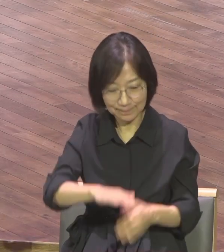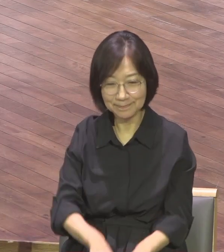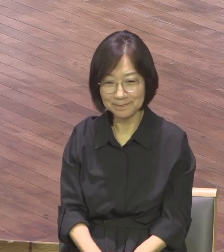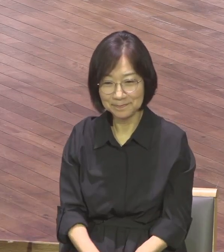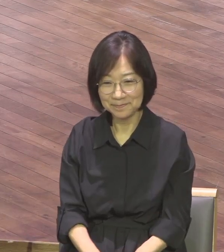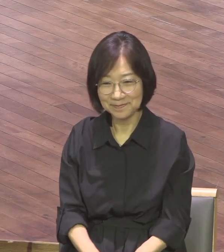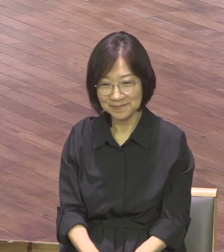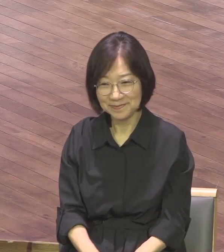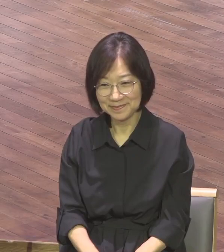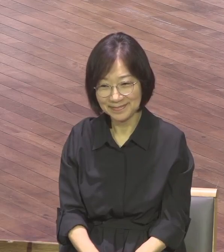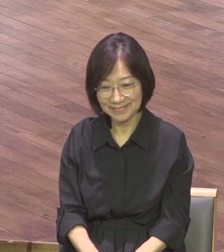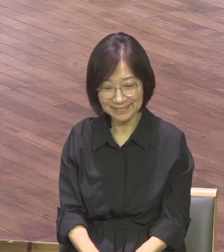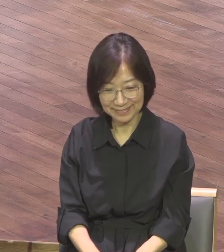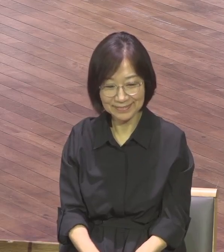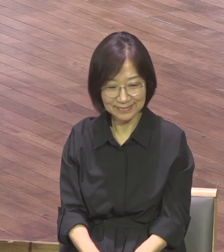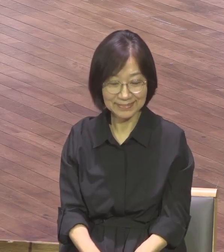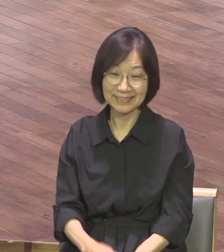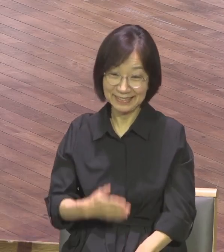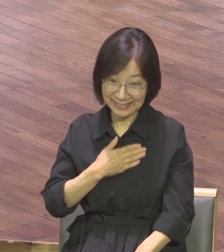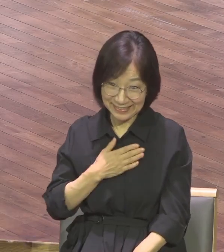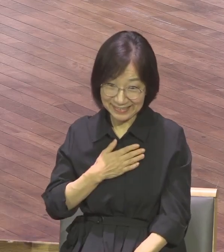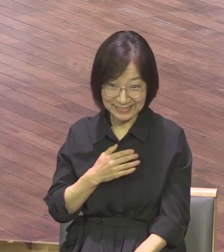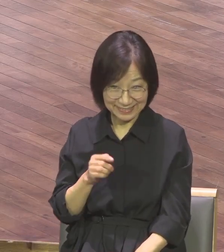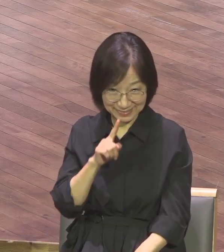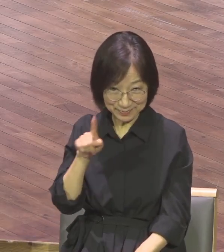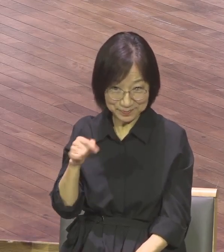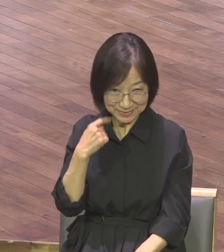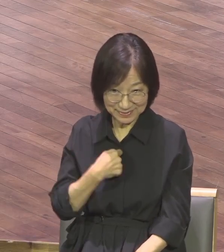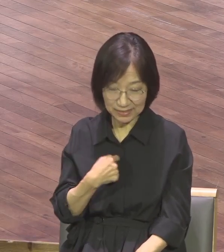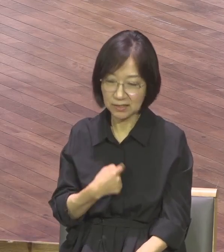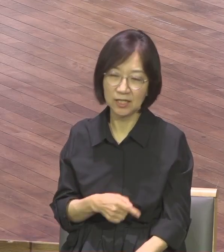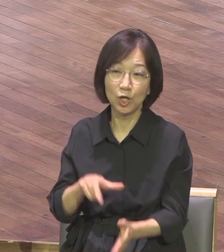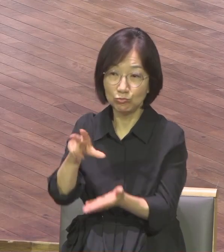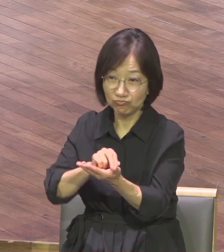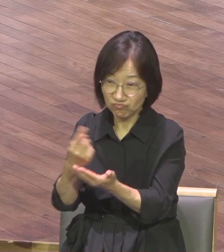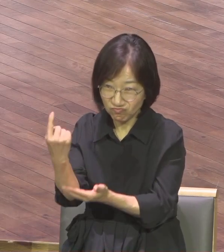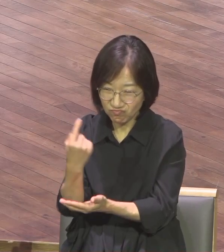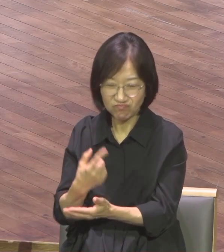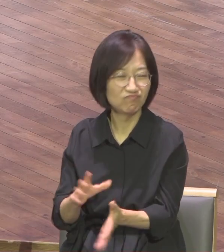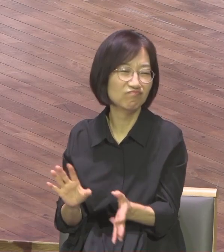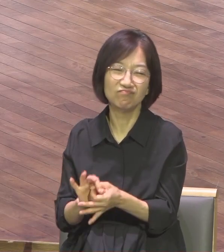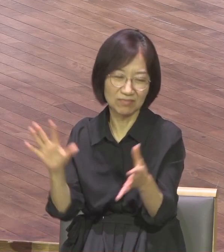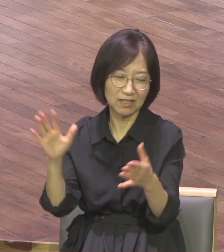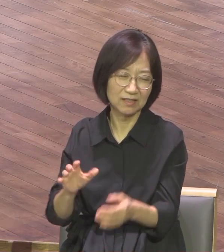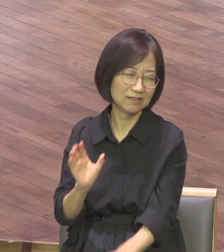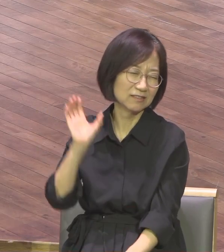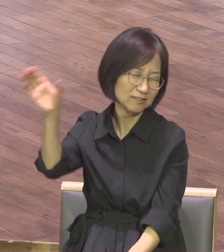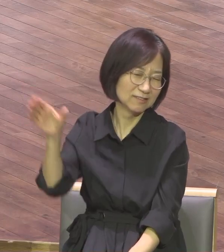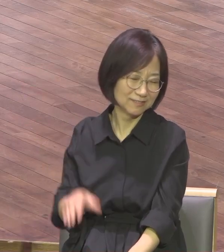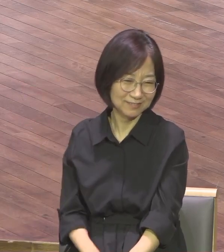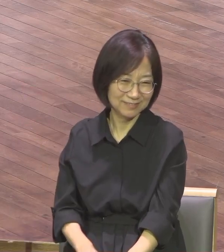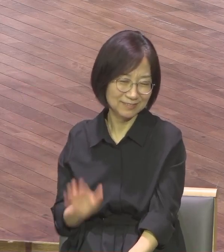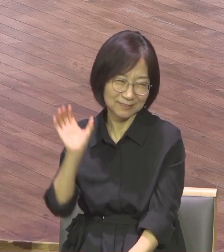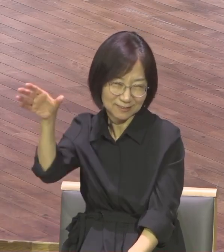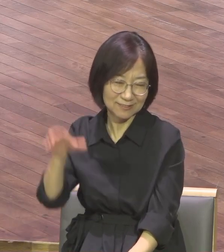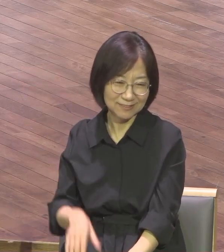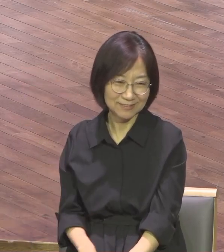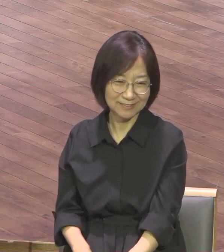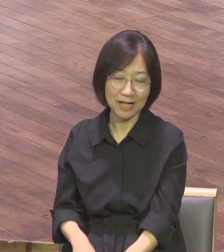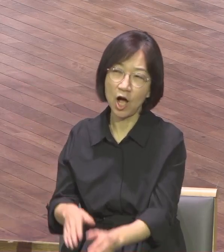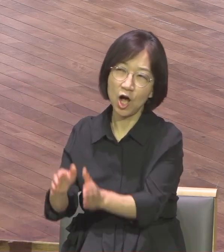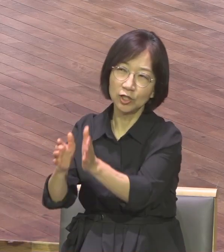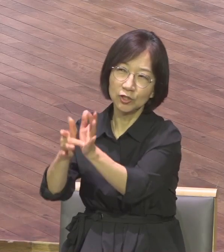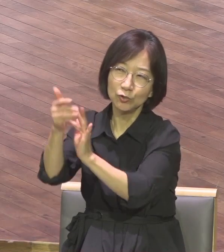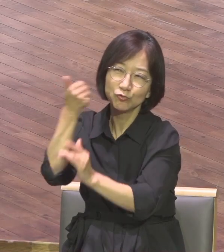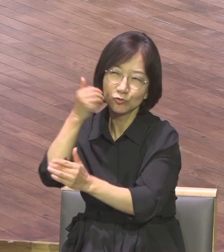돼요. 저는 그래 살아요. 뭐 문제 상관없어. 맡았어. 예수 그리스도, 예수님 그리스도 아닙니까? 그리스도 되는 것을 보여